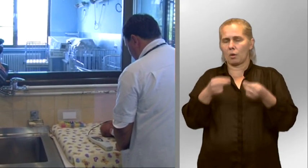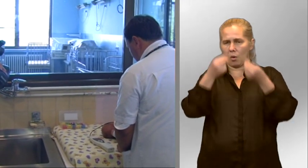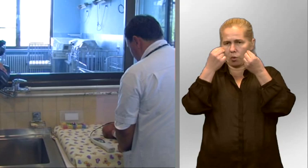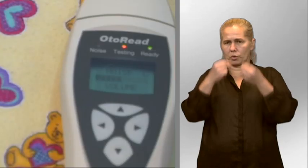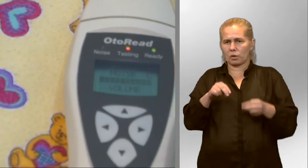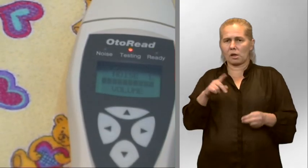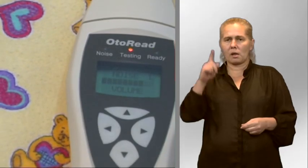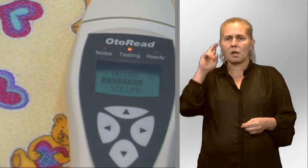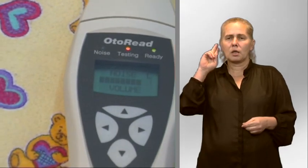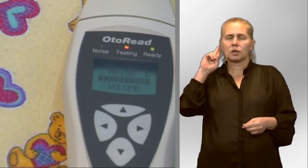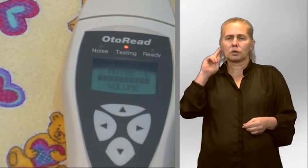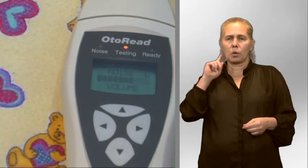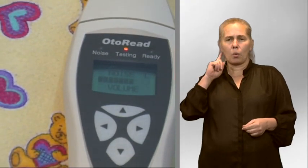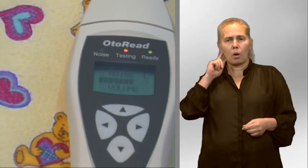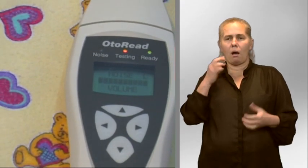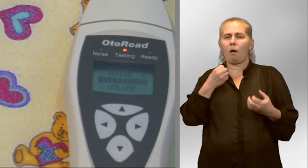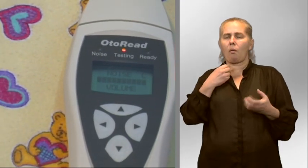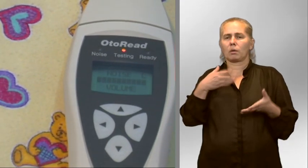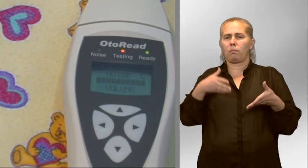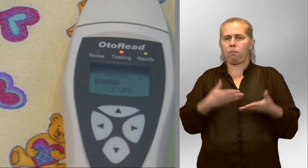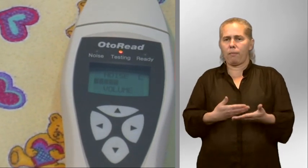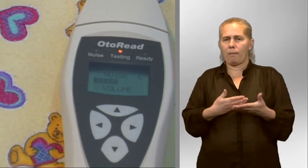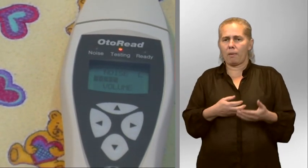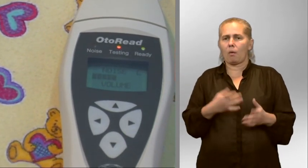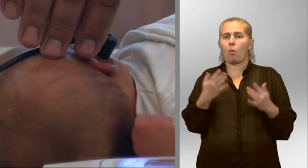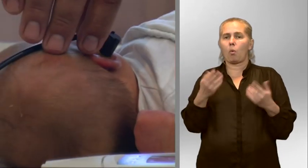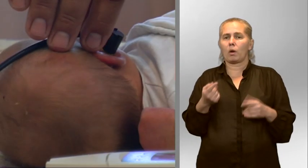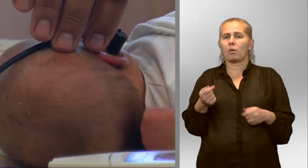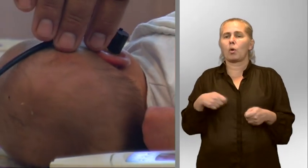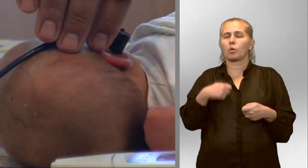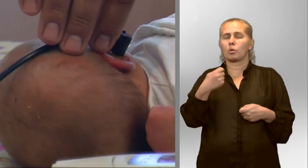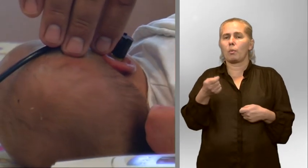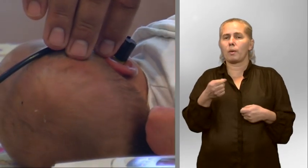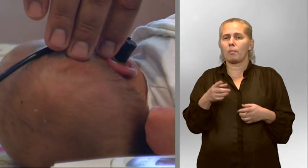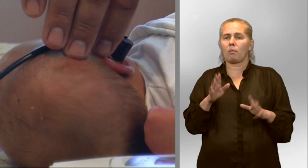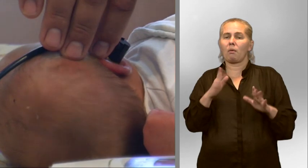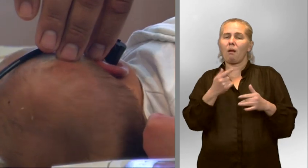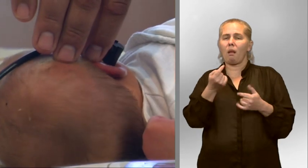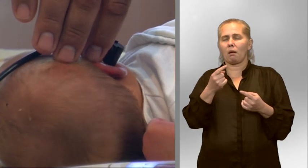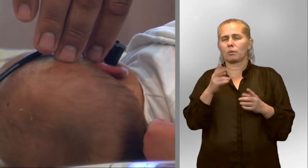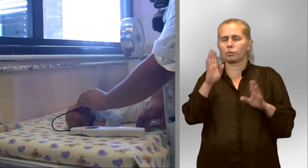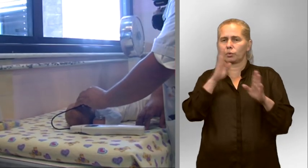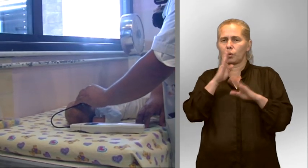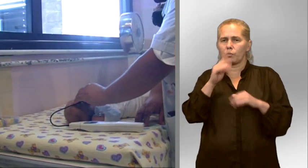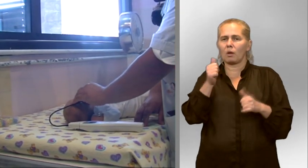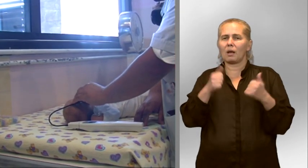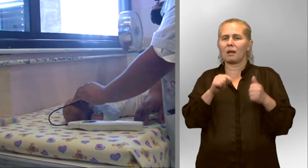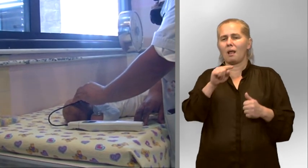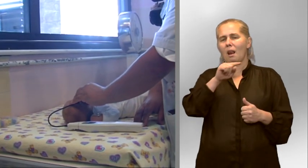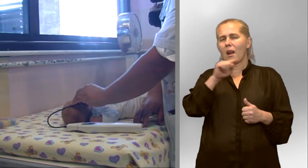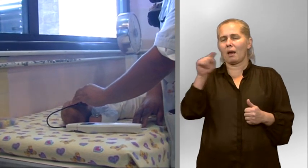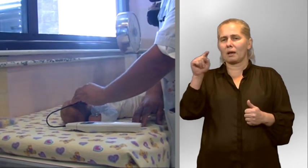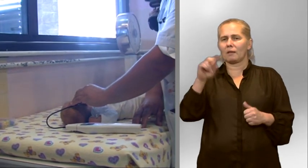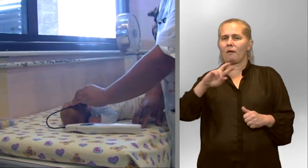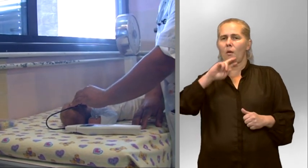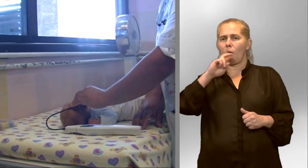oštećenje novorođenog deteta, znači njegovog sluha, kako je njegovo stanje. Ukoliko dobijemo neku sumnju ili